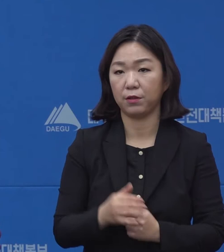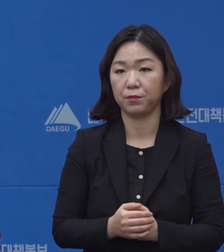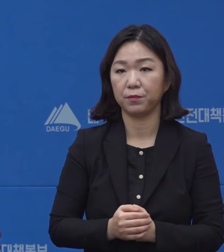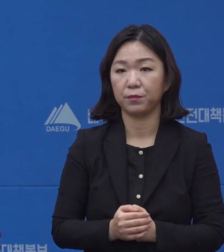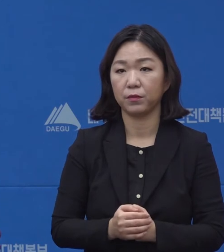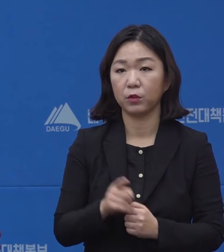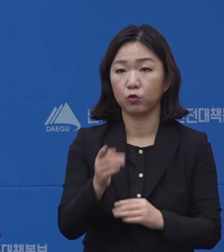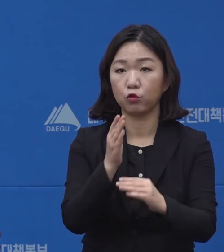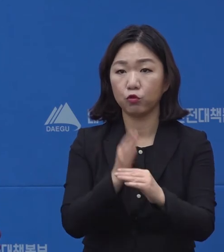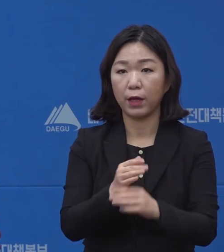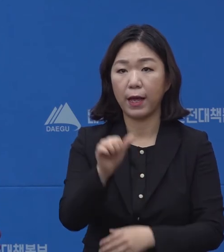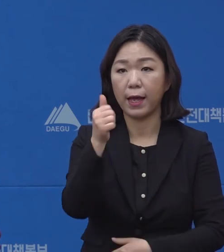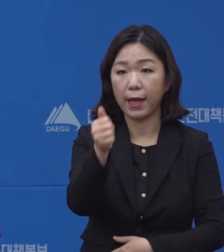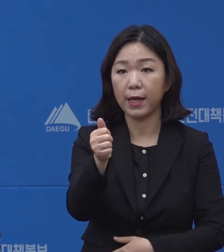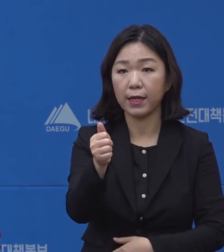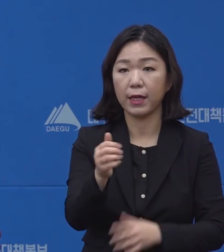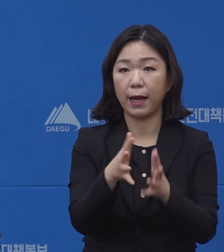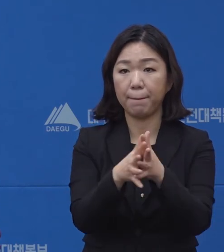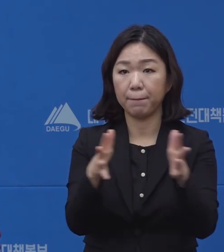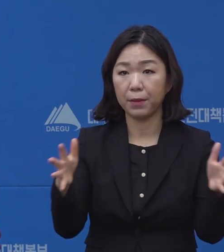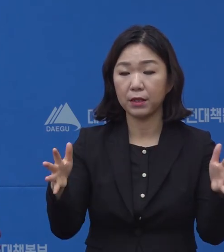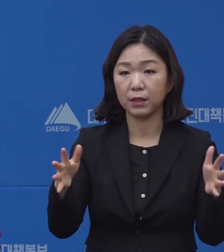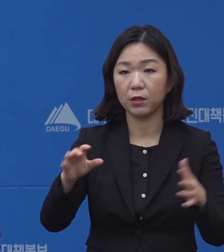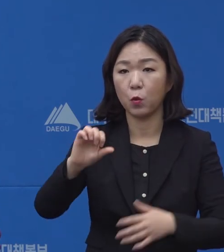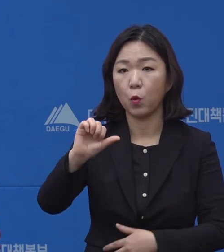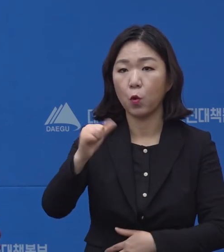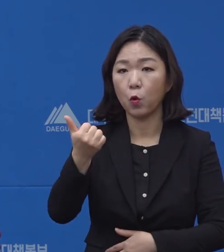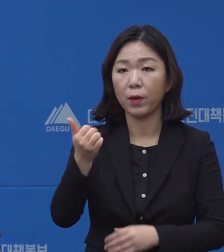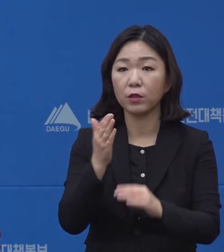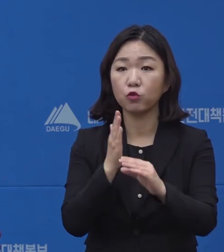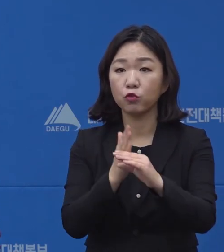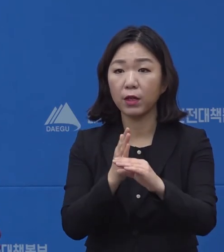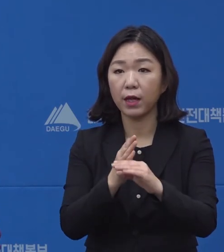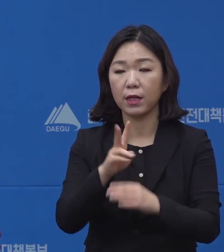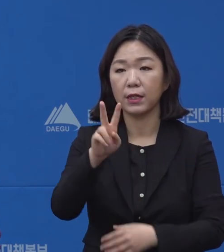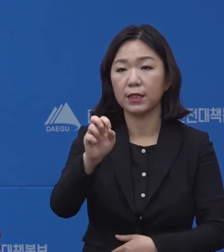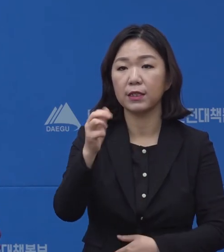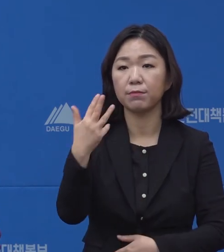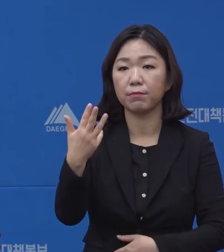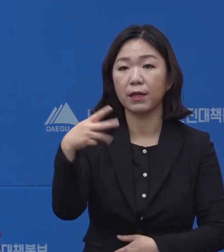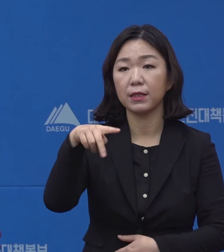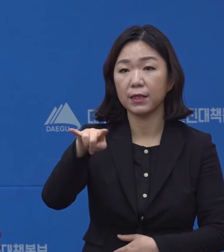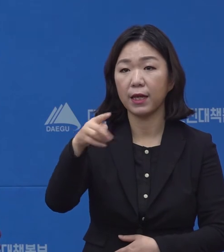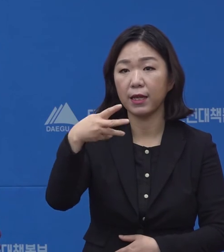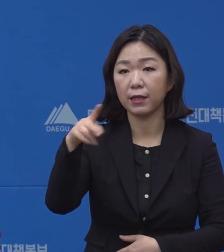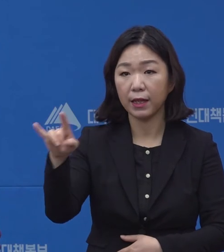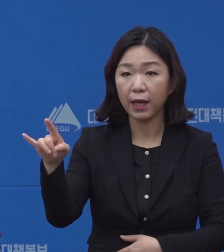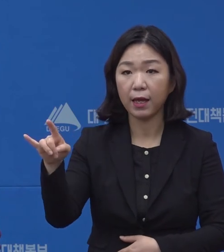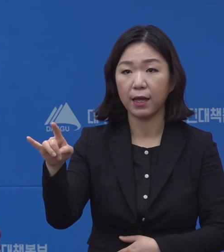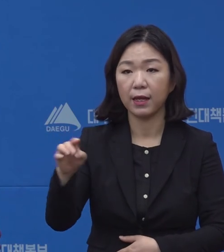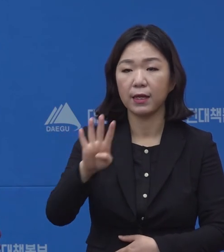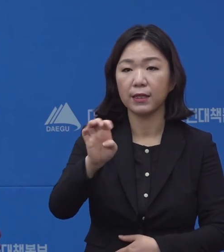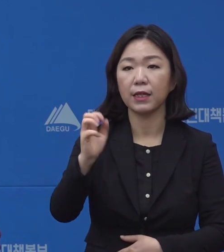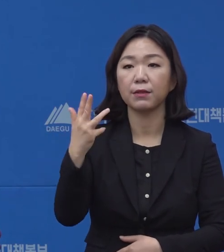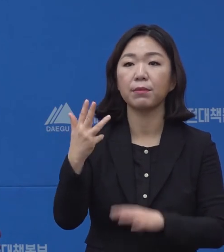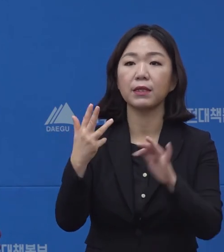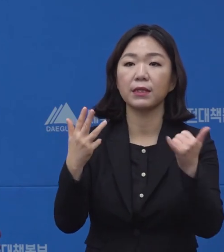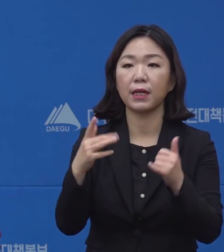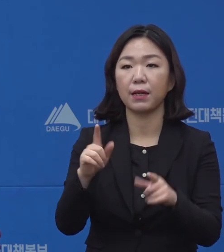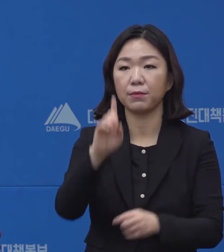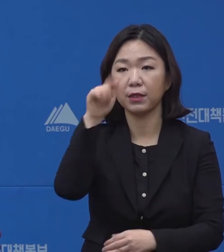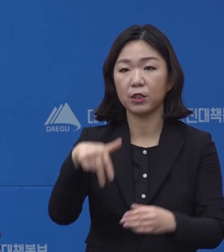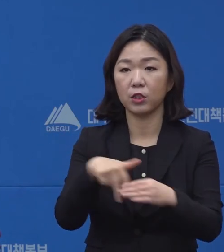중 A아파트는 500여 세대 중 28세대에 48명의 신천지 교인이